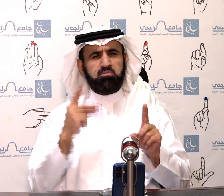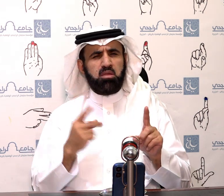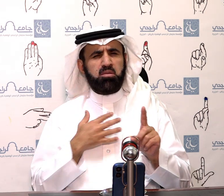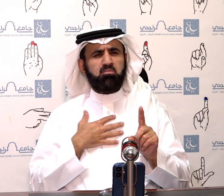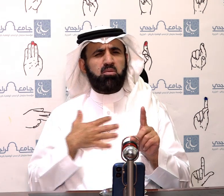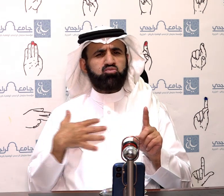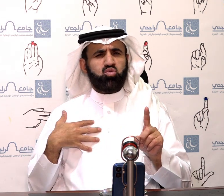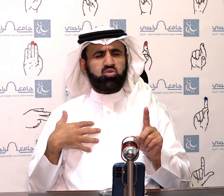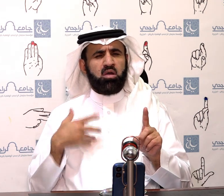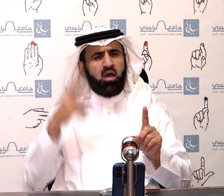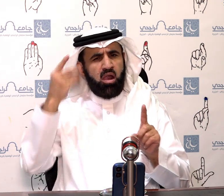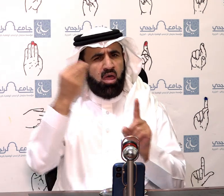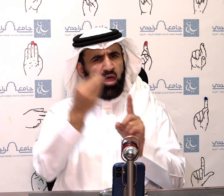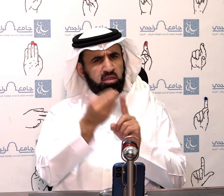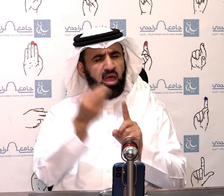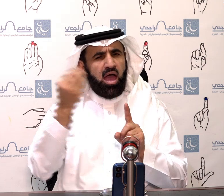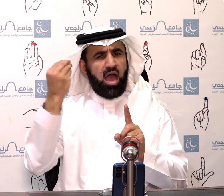ولنجزينهم أجرهم بأحسن ما كان.